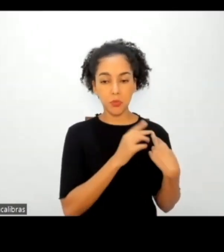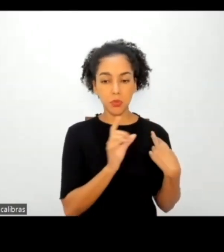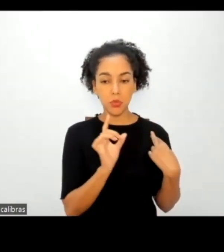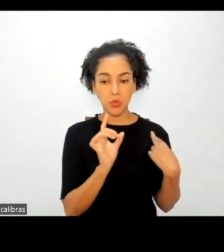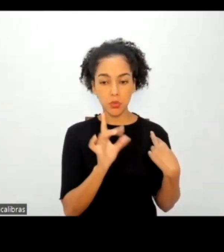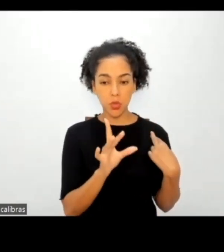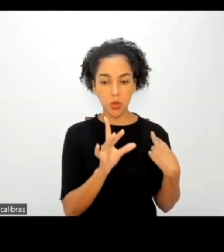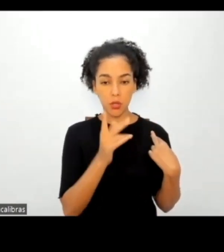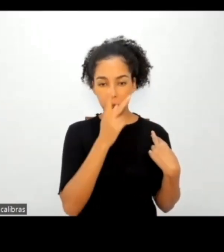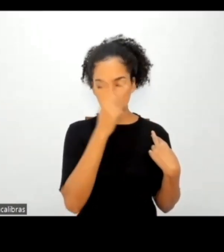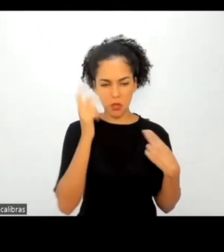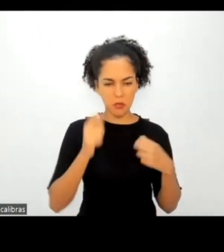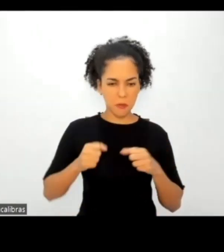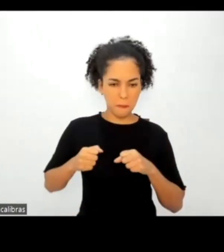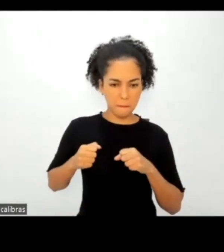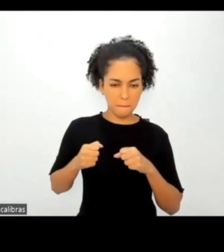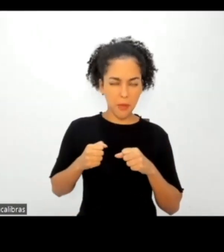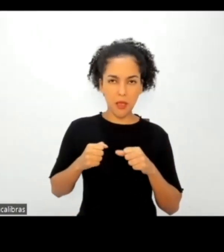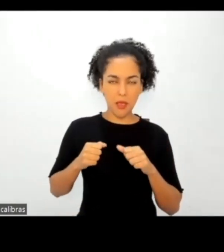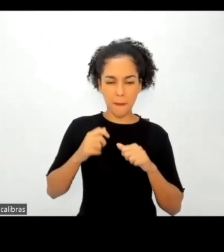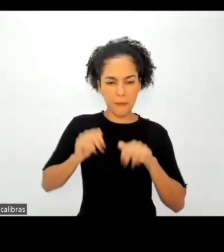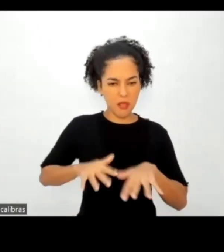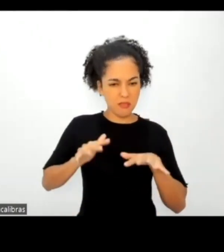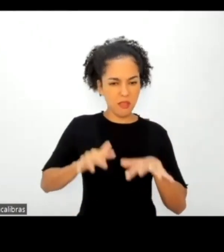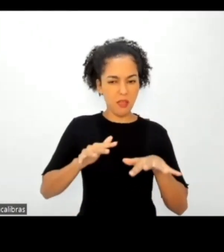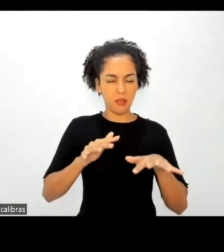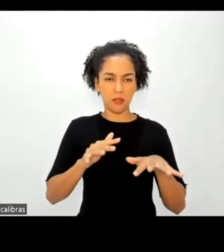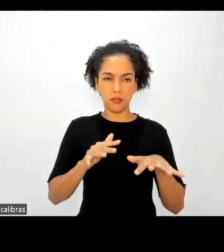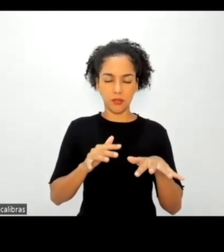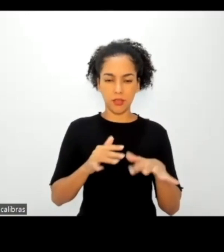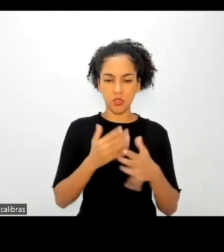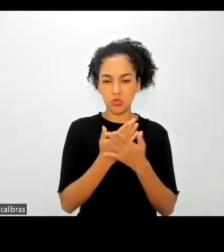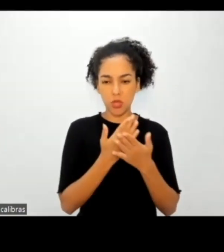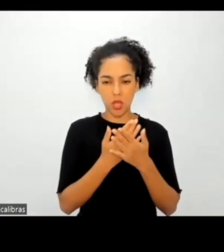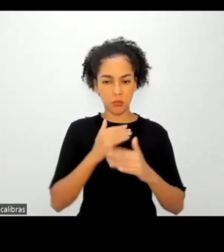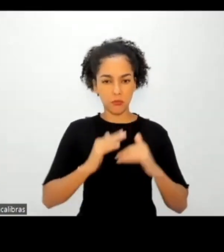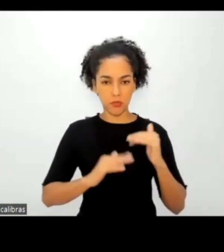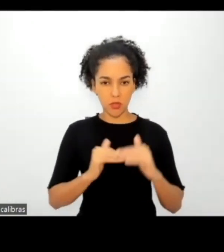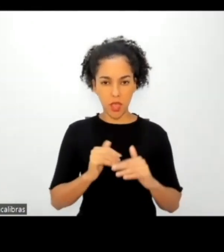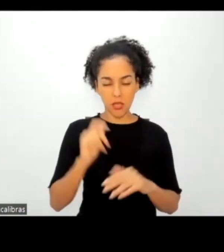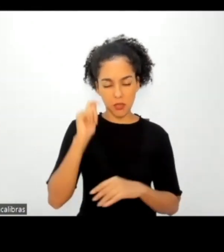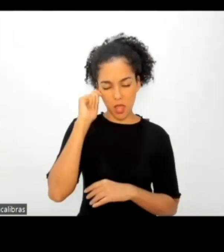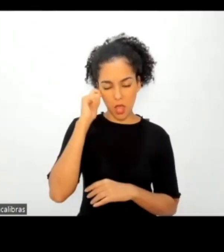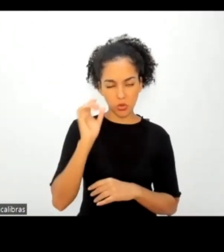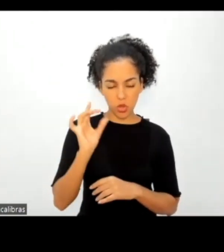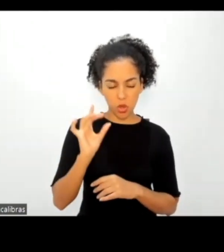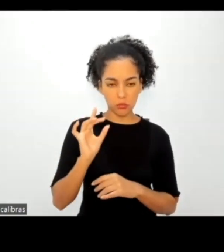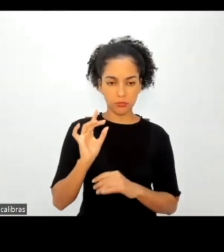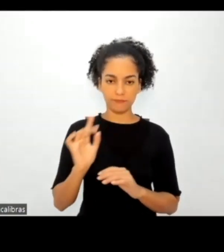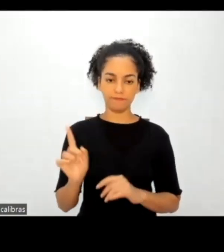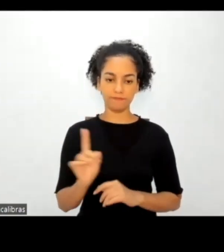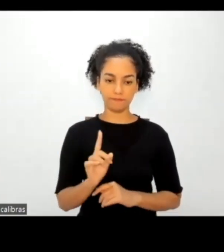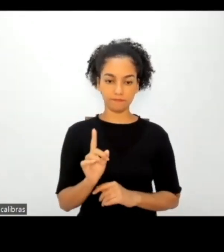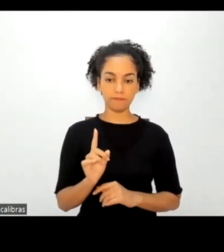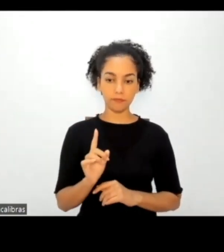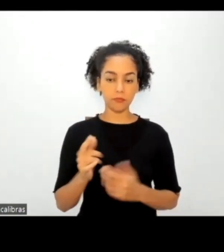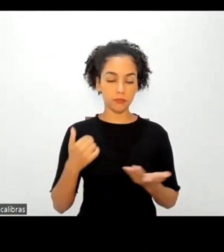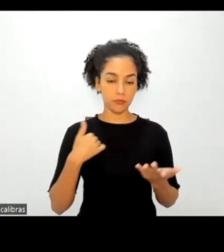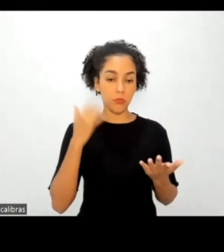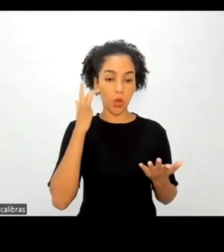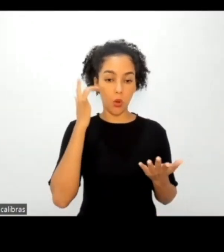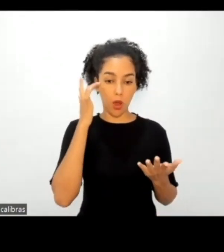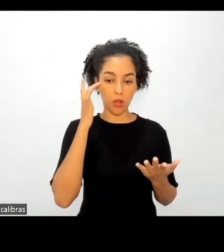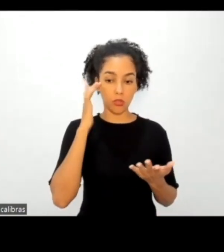de militantes, estudantes, profissionais, docentes e pesquisadores negros e negras, mas também indígenas e quilombolas, eu acho que o Serviço